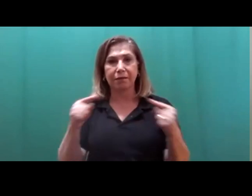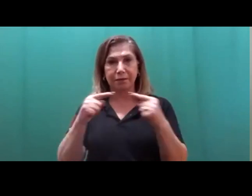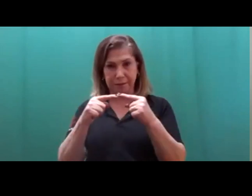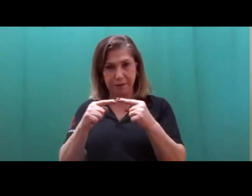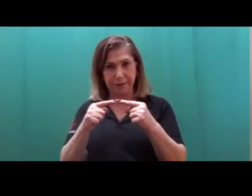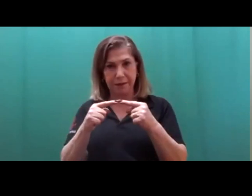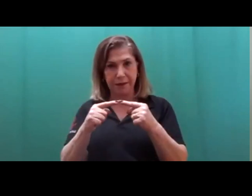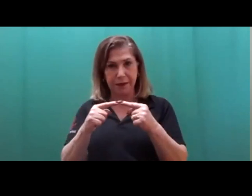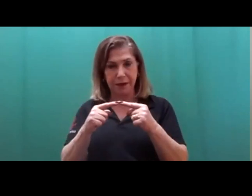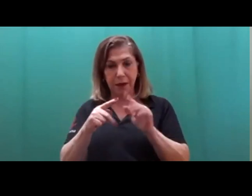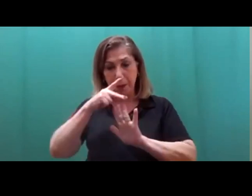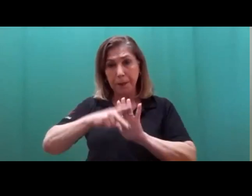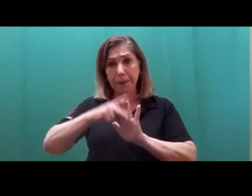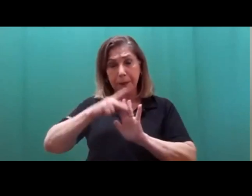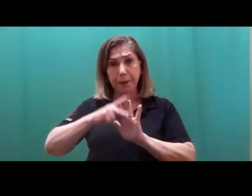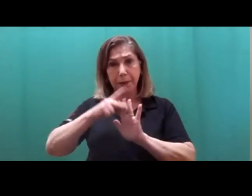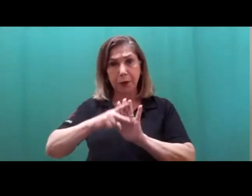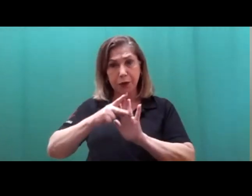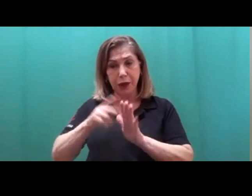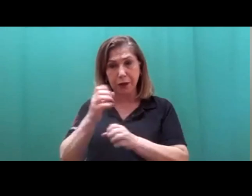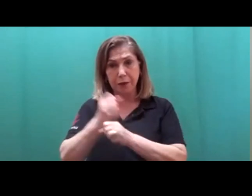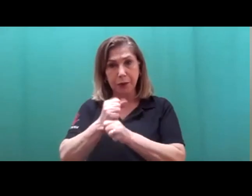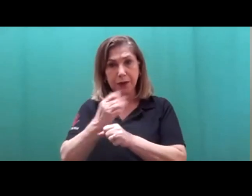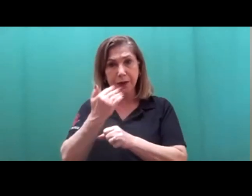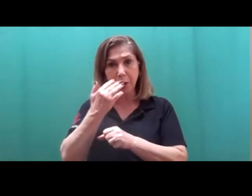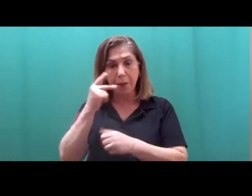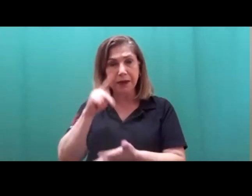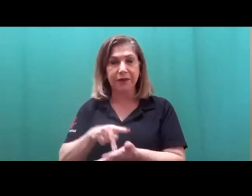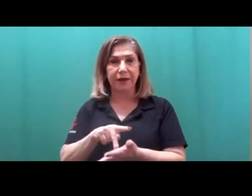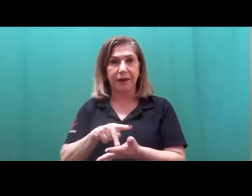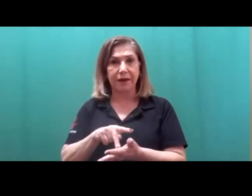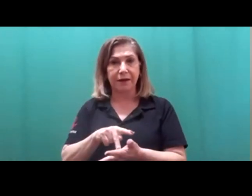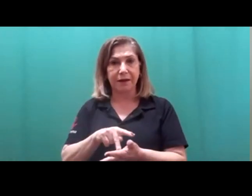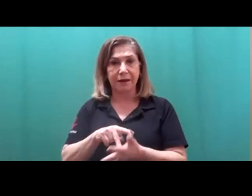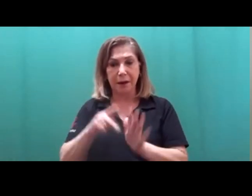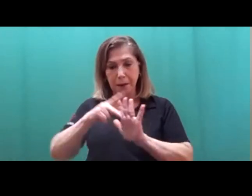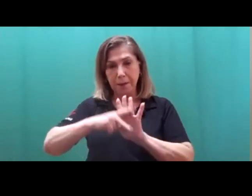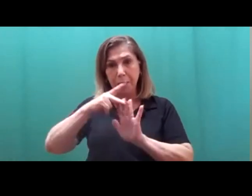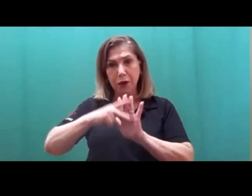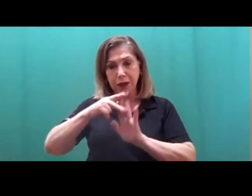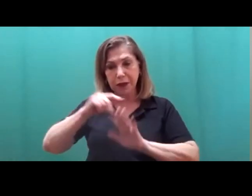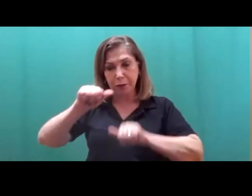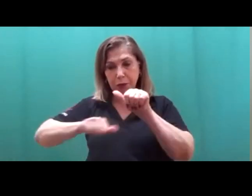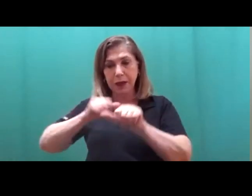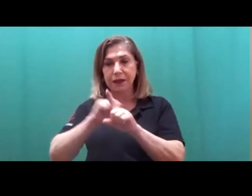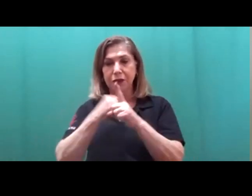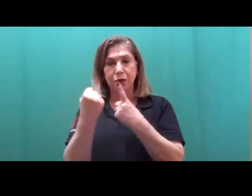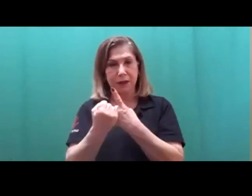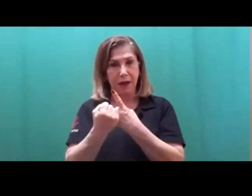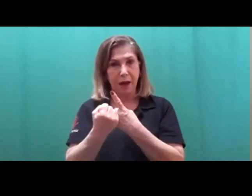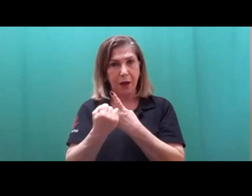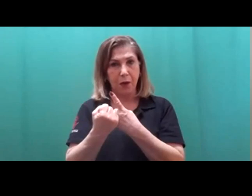Esses projetos de produção de comida de verdade e, na verdade, projetos de transformação social têm os